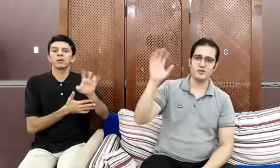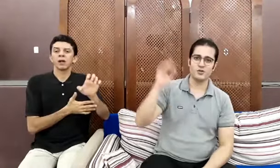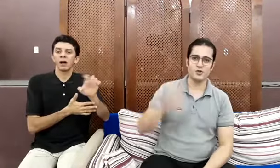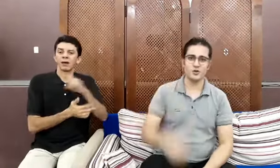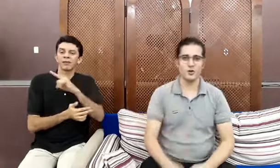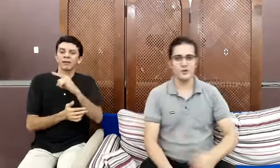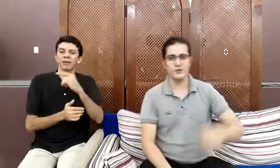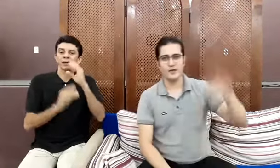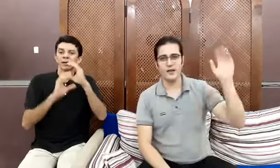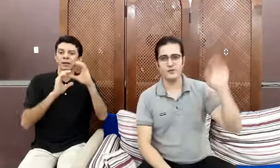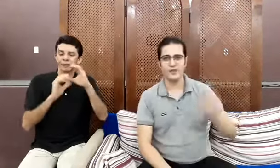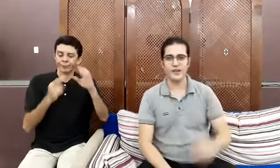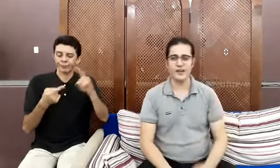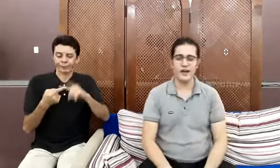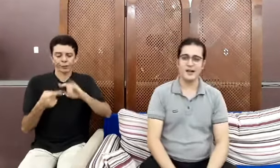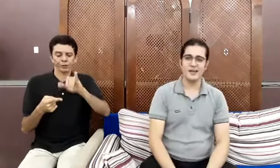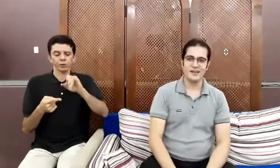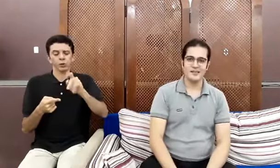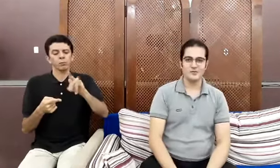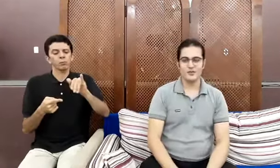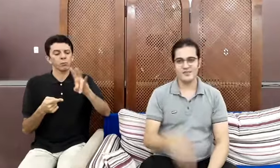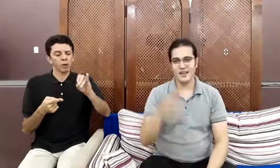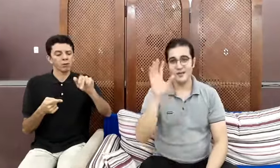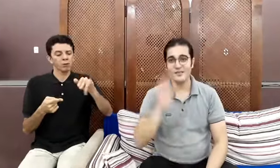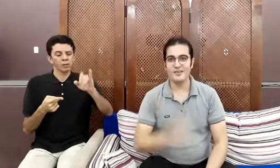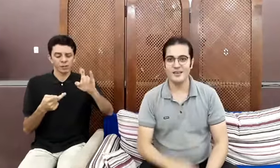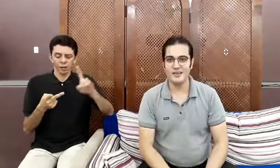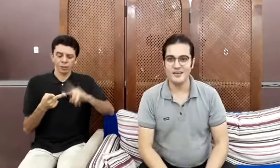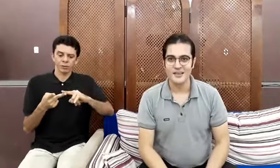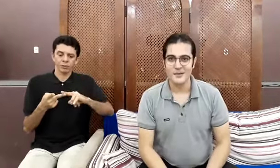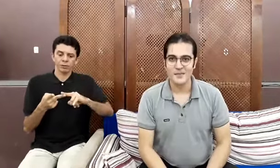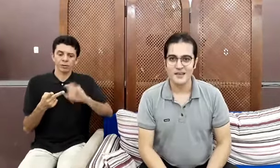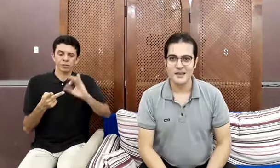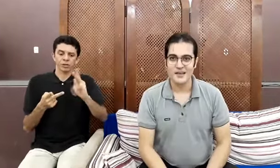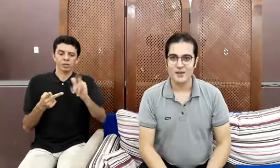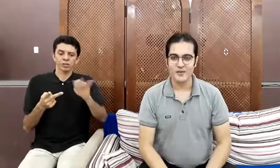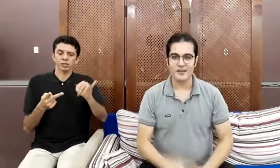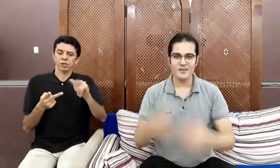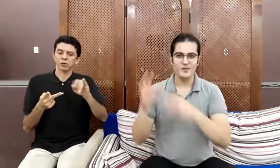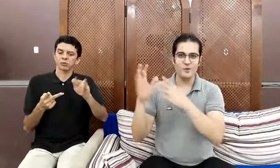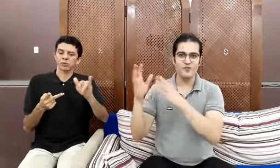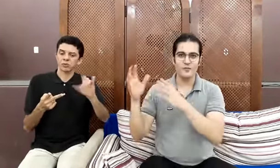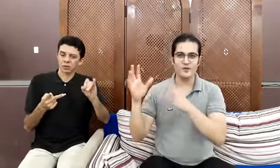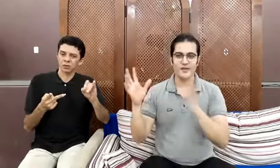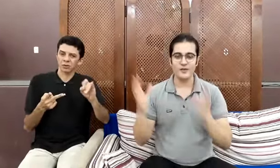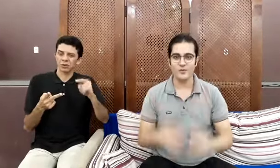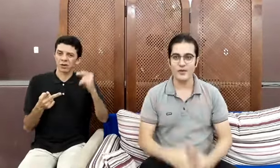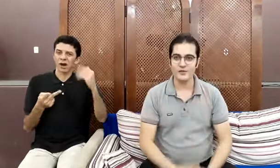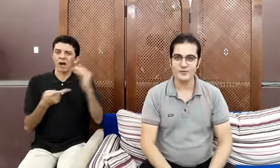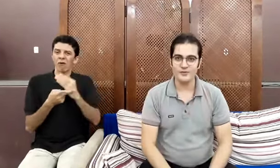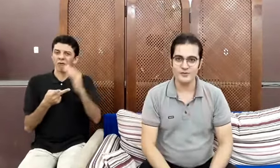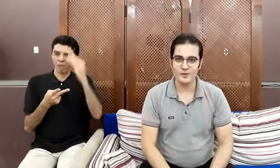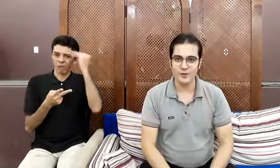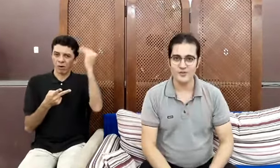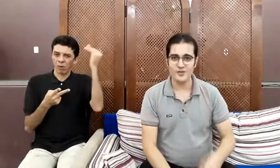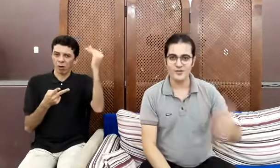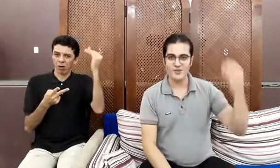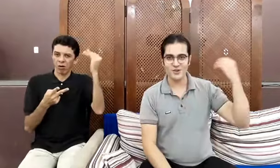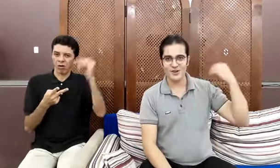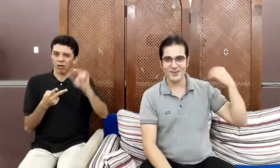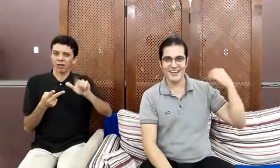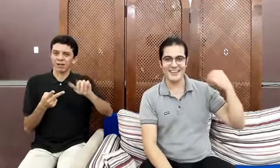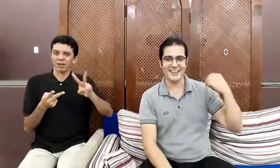Chitãozinho Chororó, de não sei quem lá. Não sei nem se está vendo isso aí. Eu sei que tem esses nomes famosos aí que eu não conheço. Conheço